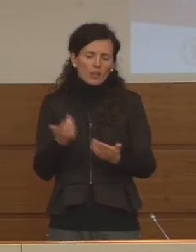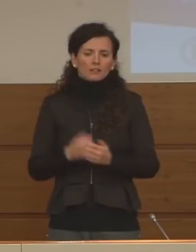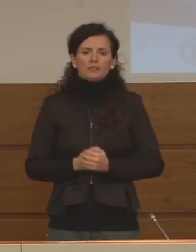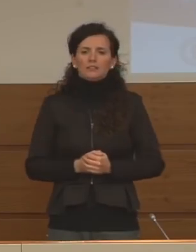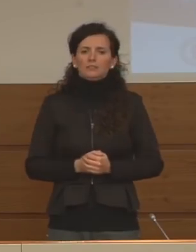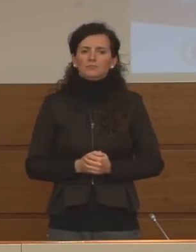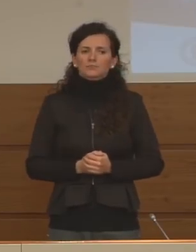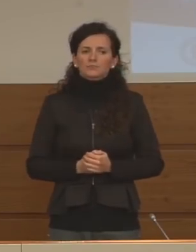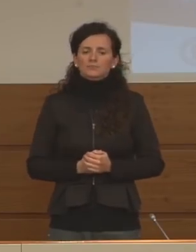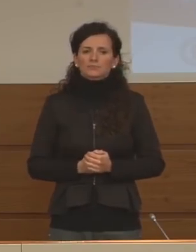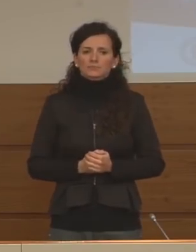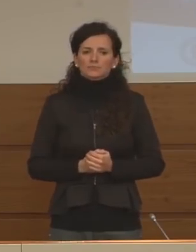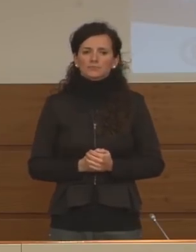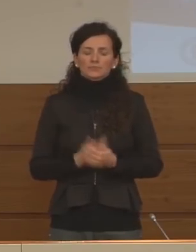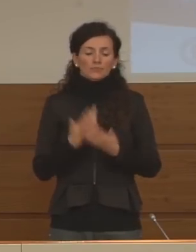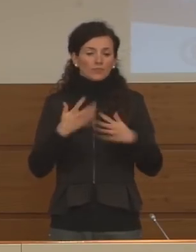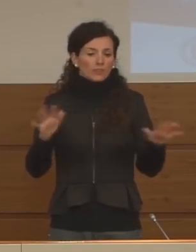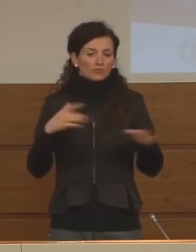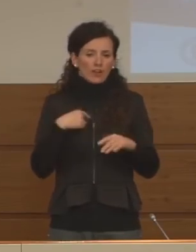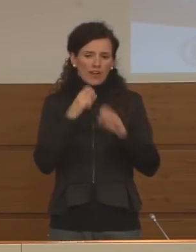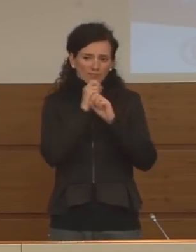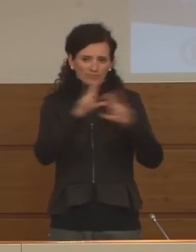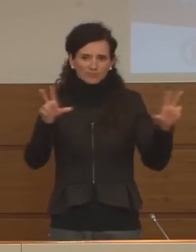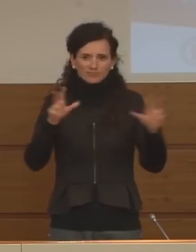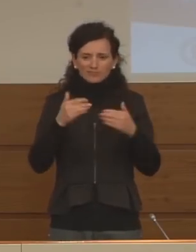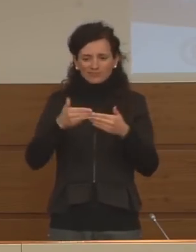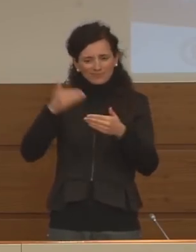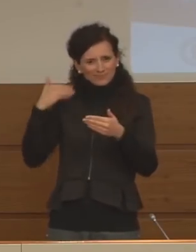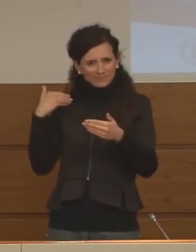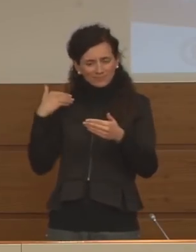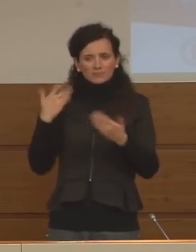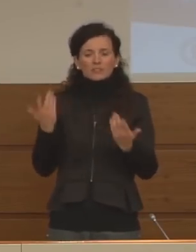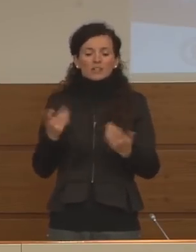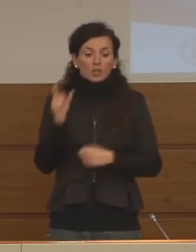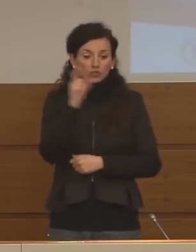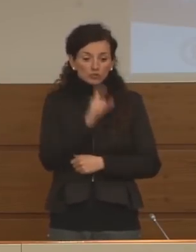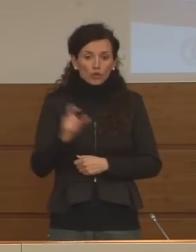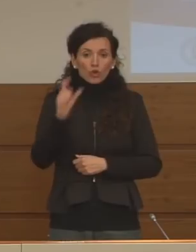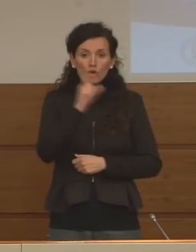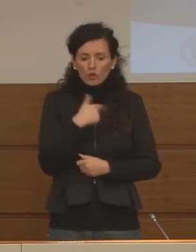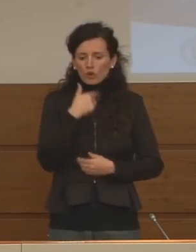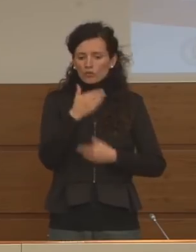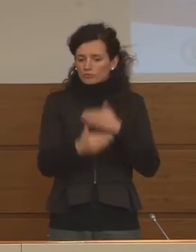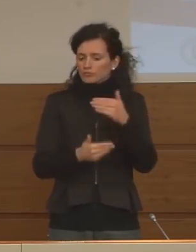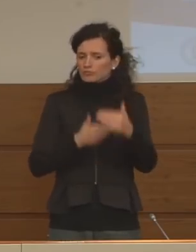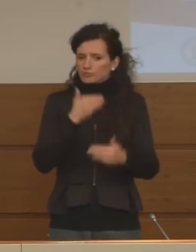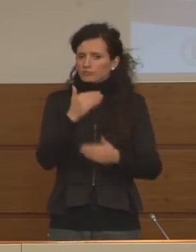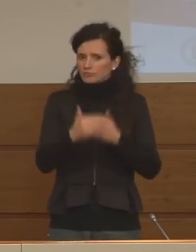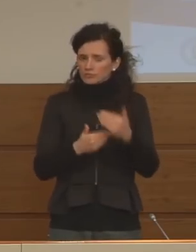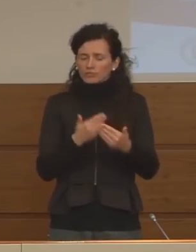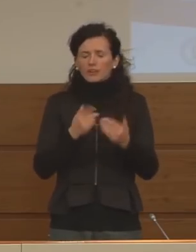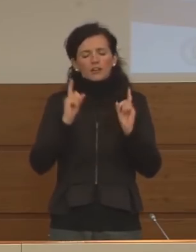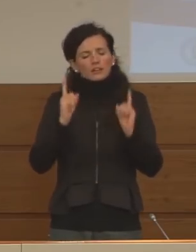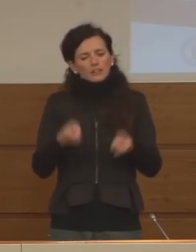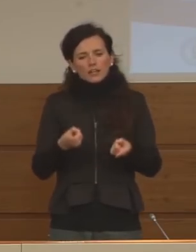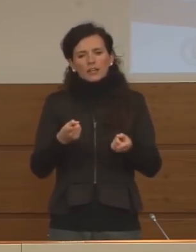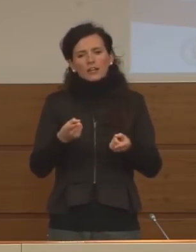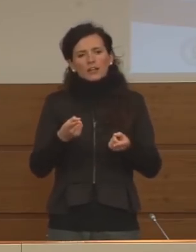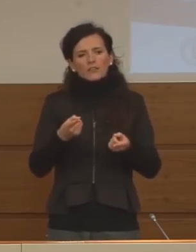e come ogni giorno che passa cerchiamo di fare sempre di più dobbiamo puntare all'autosufficienza